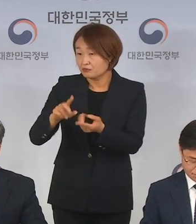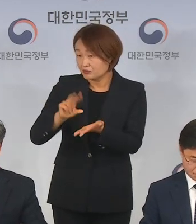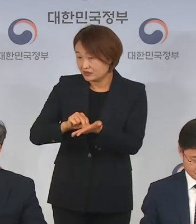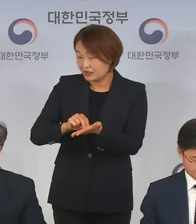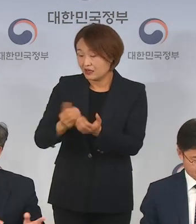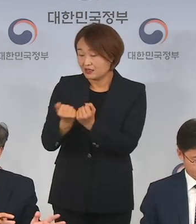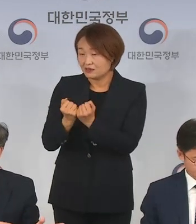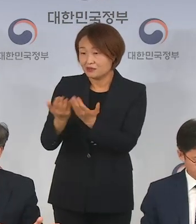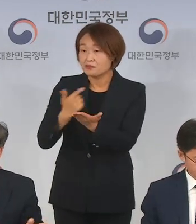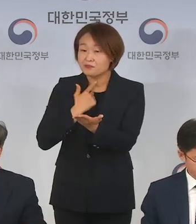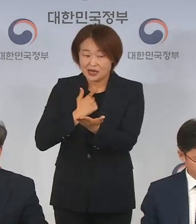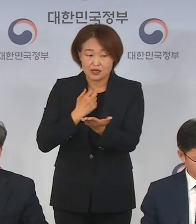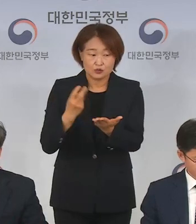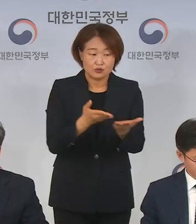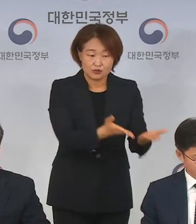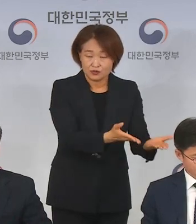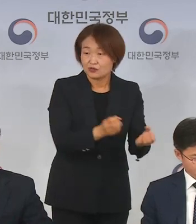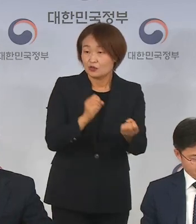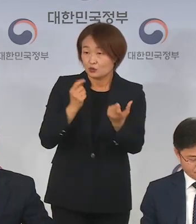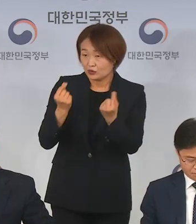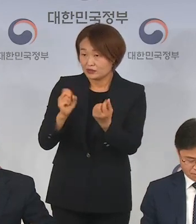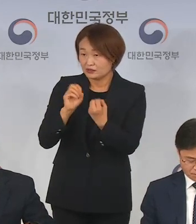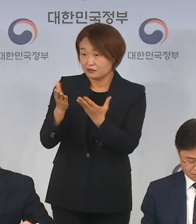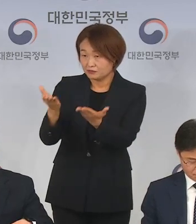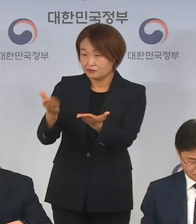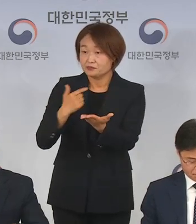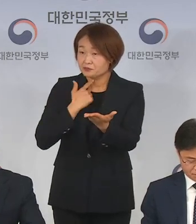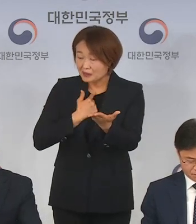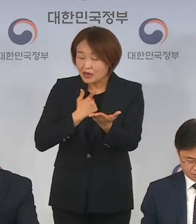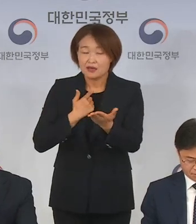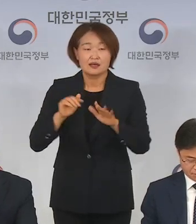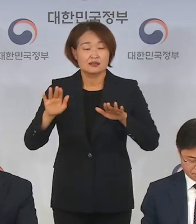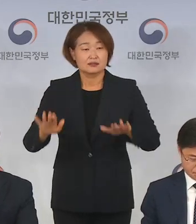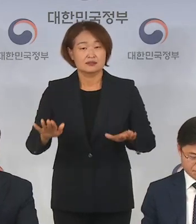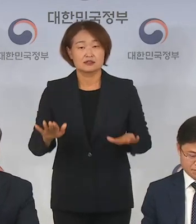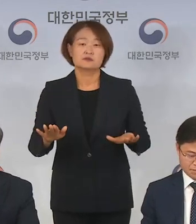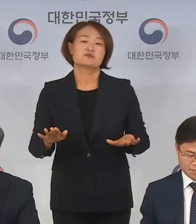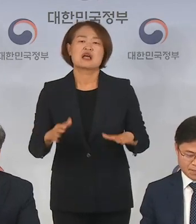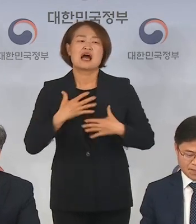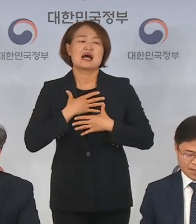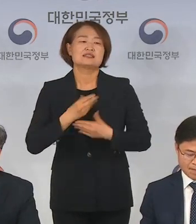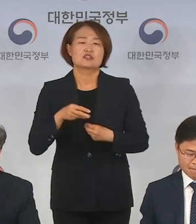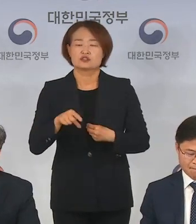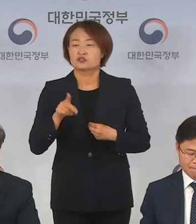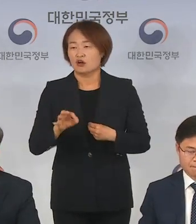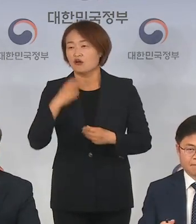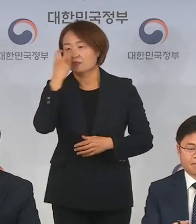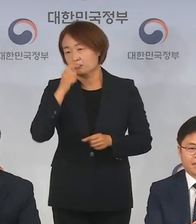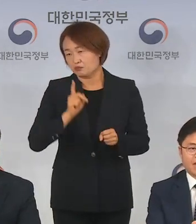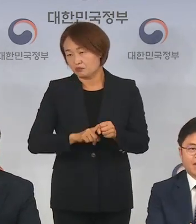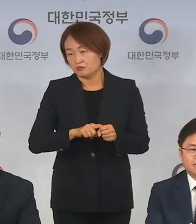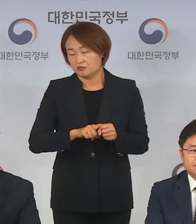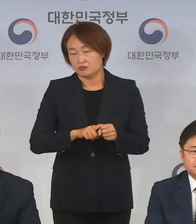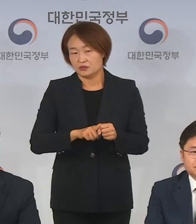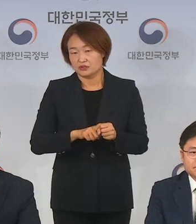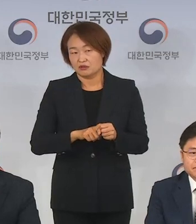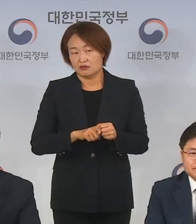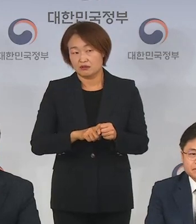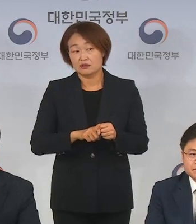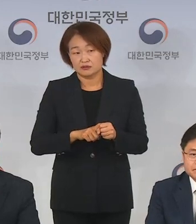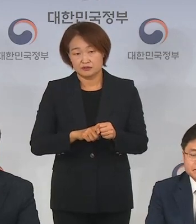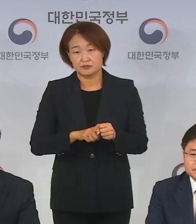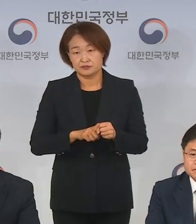제가 설명드리고 위원장님도 말씀을 드렸습니다만, 지금까지 계속 이 안전성 검증을 위해서 단연간에 걸쳐서